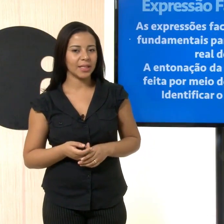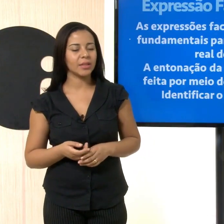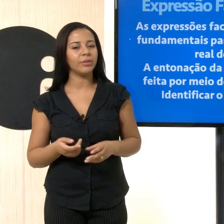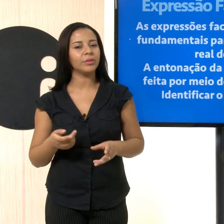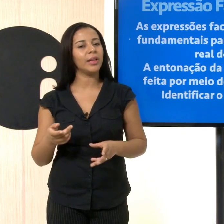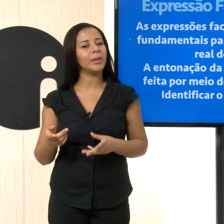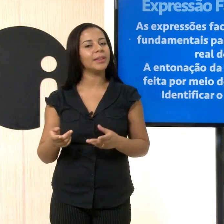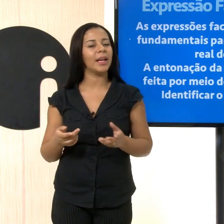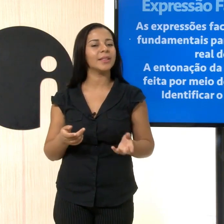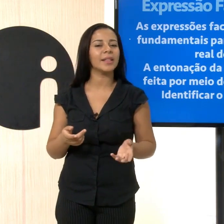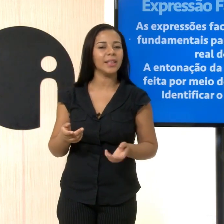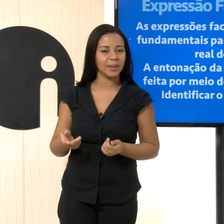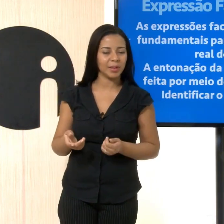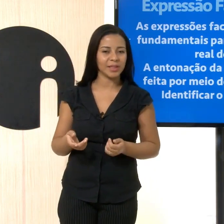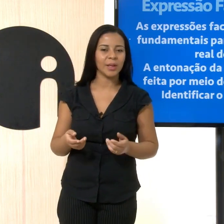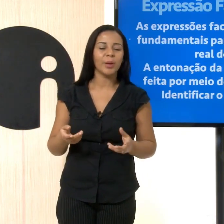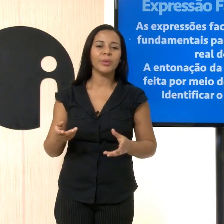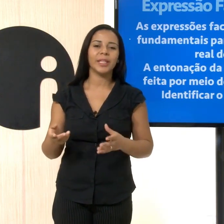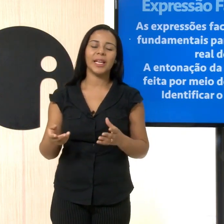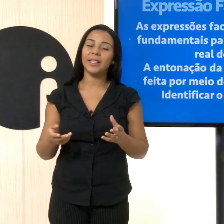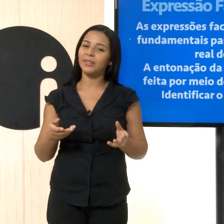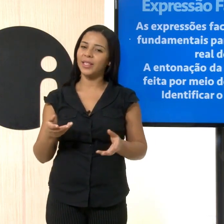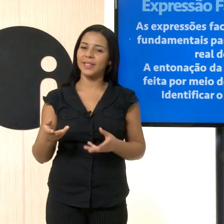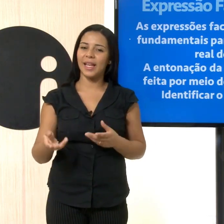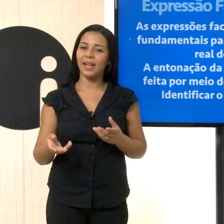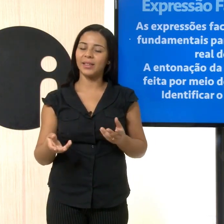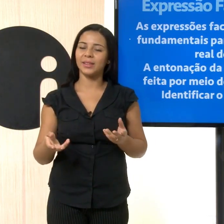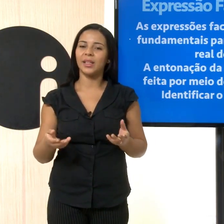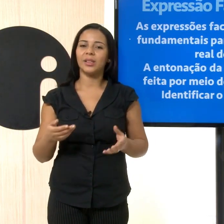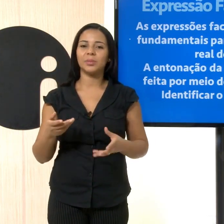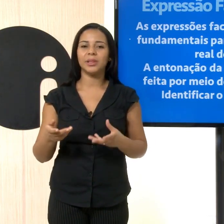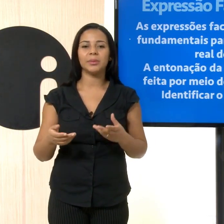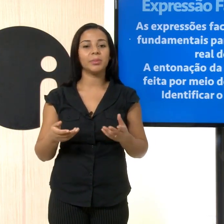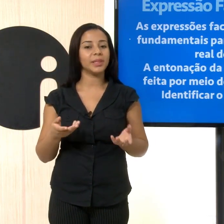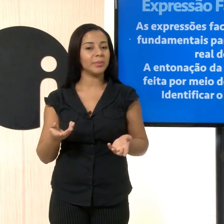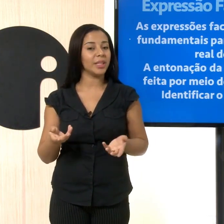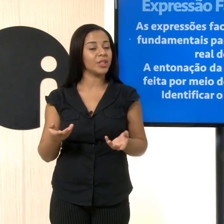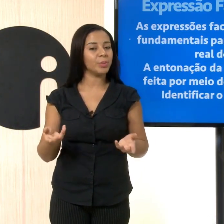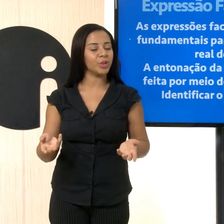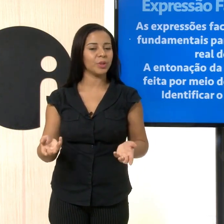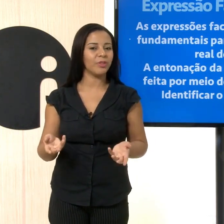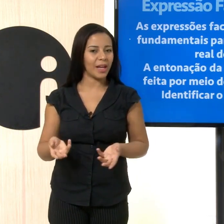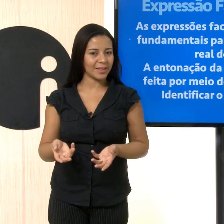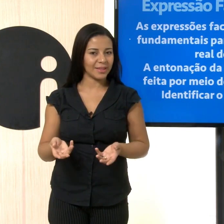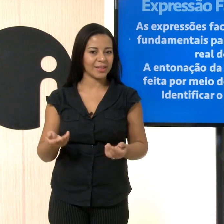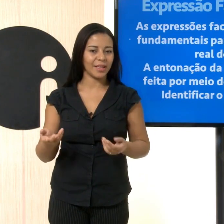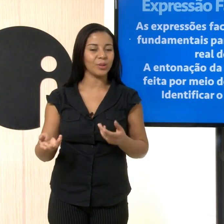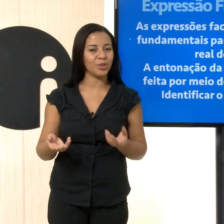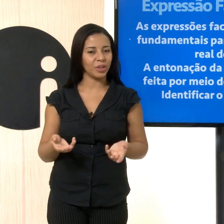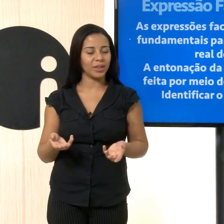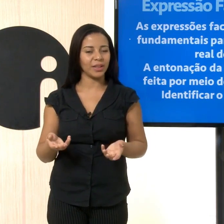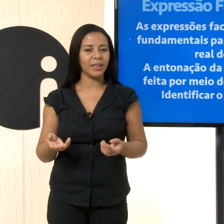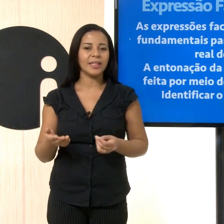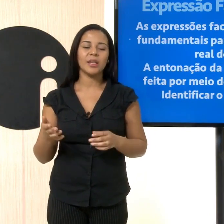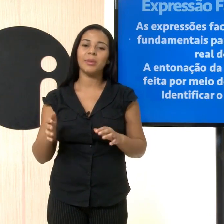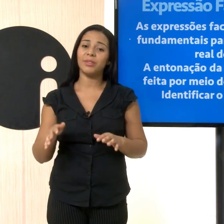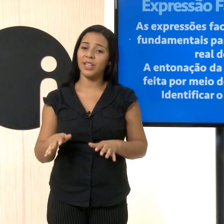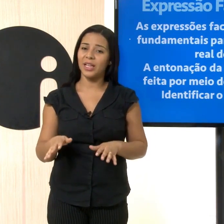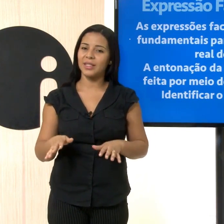são fundamentais na Libras, porque através delas nós podemos perceber que tipo de frase está sendo dita. Se é uma